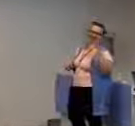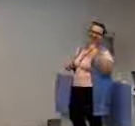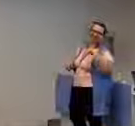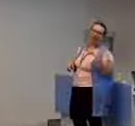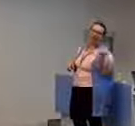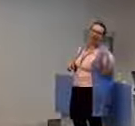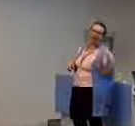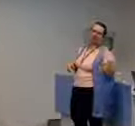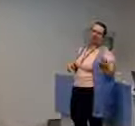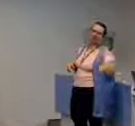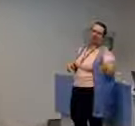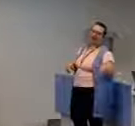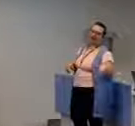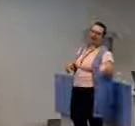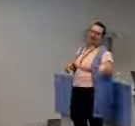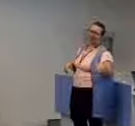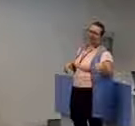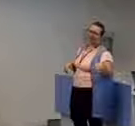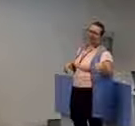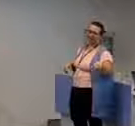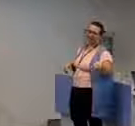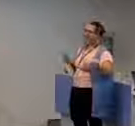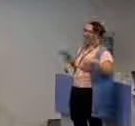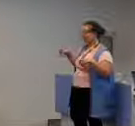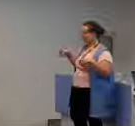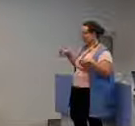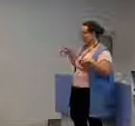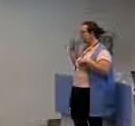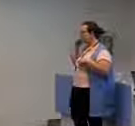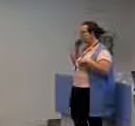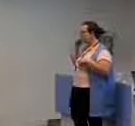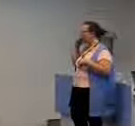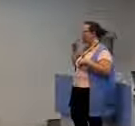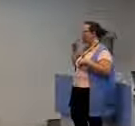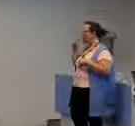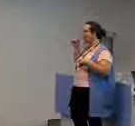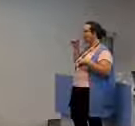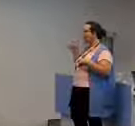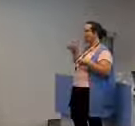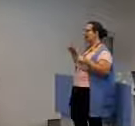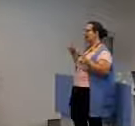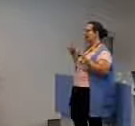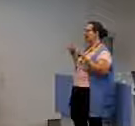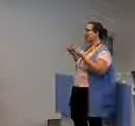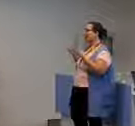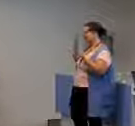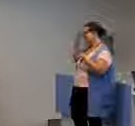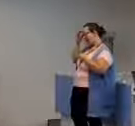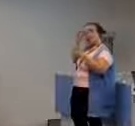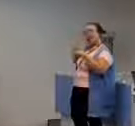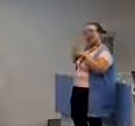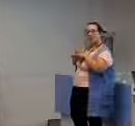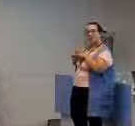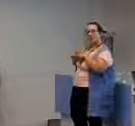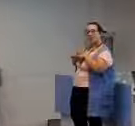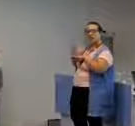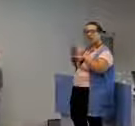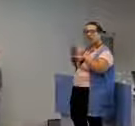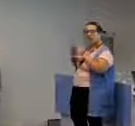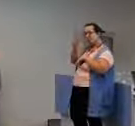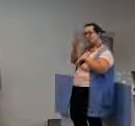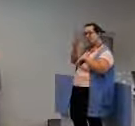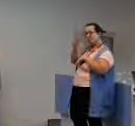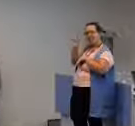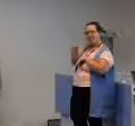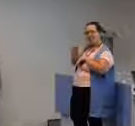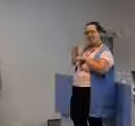que também maximizem o tempo desse meu profissional. Até porque é escasso no mercado, pessoal. Existem poucos